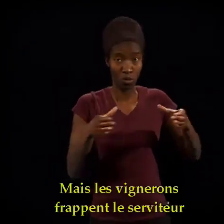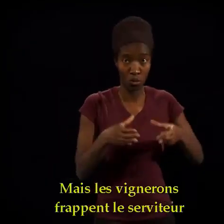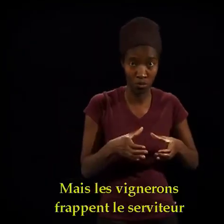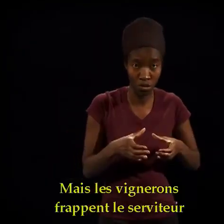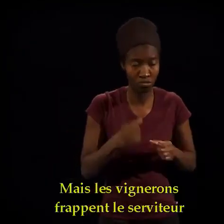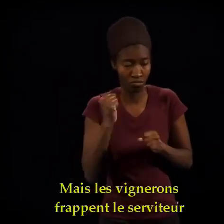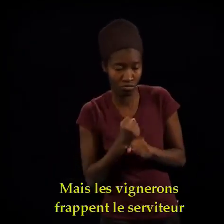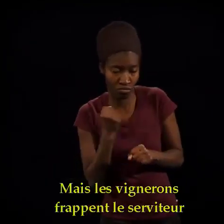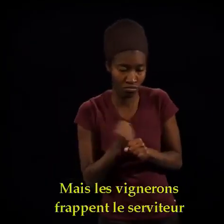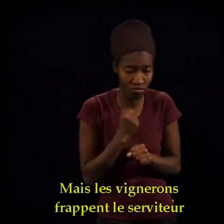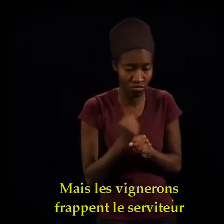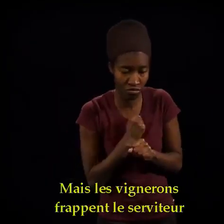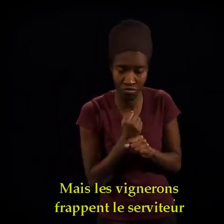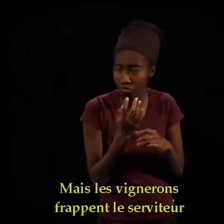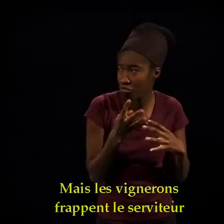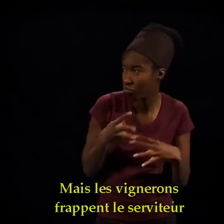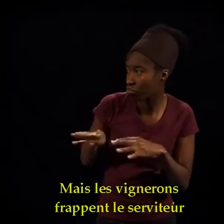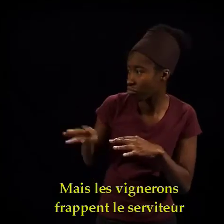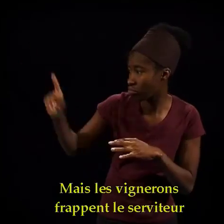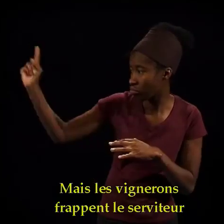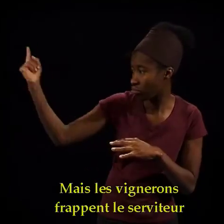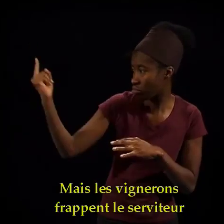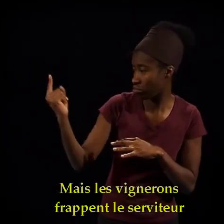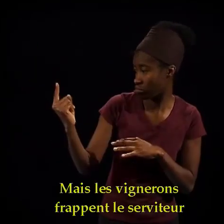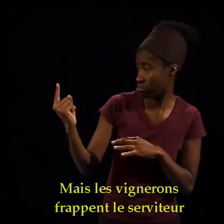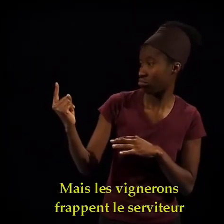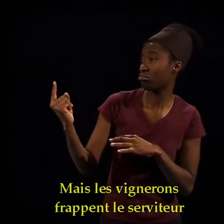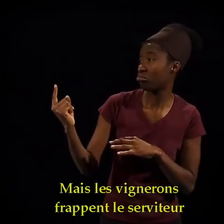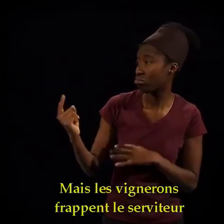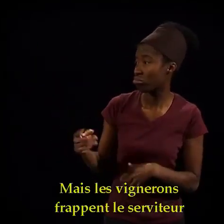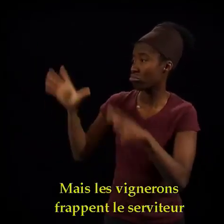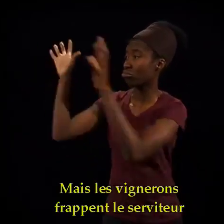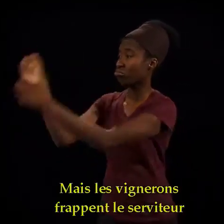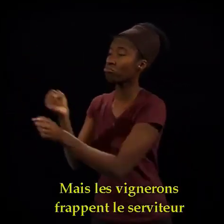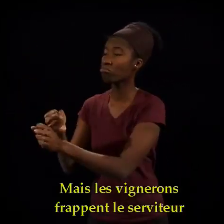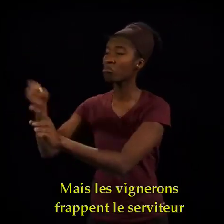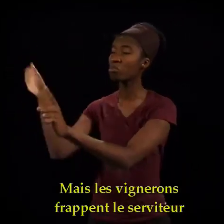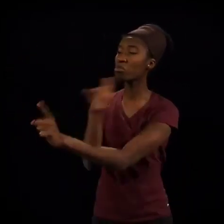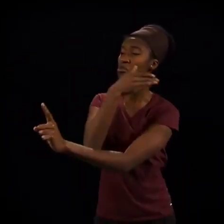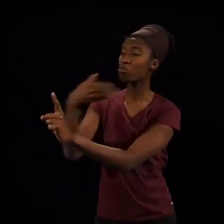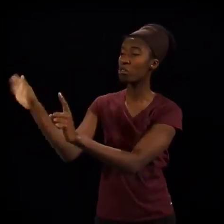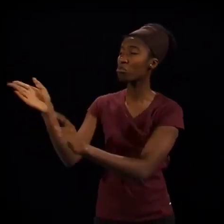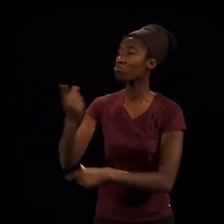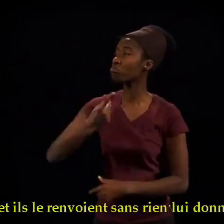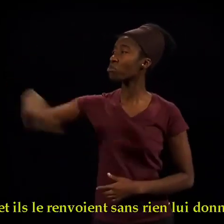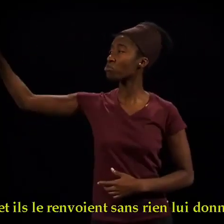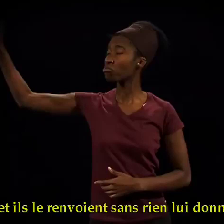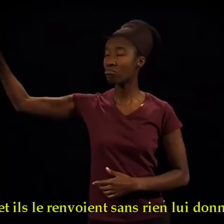Mais les vignerons frappent le serviteur et ils le renvoient sans rien lui donner.